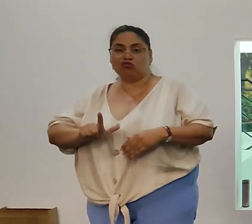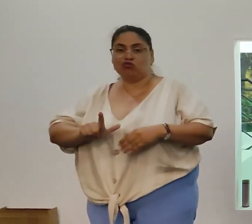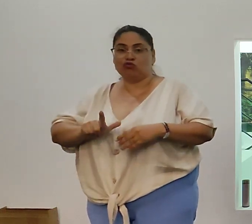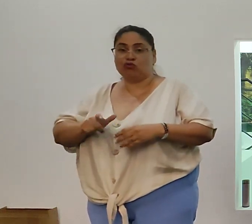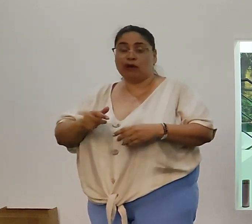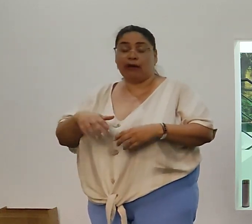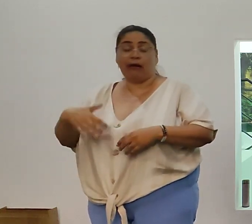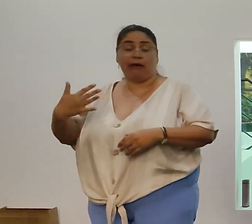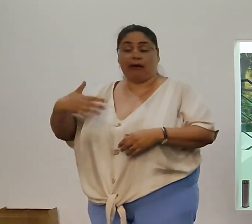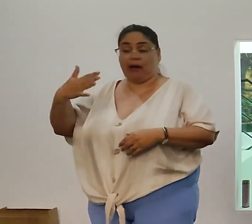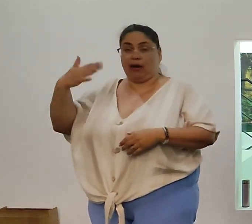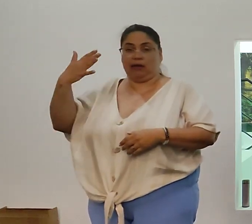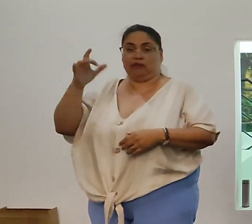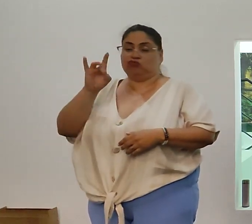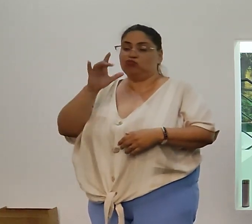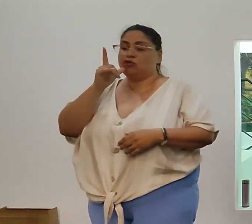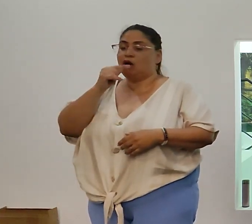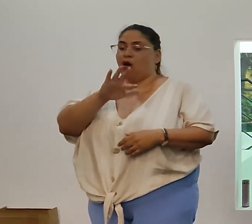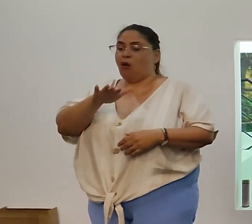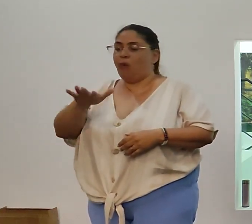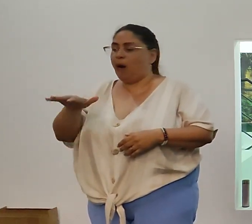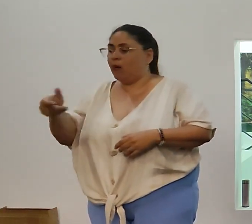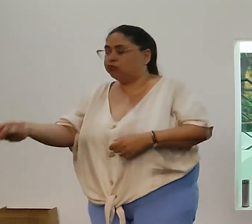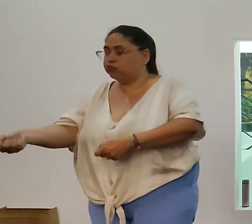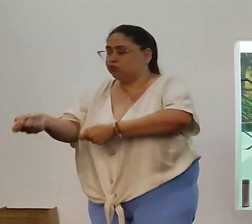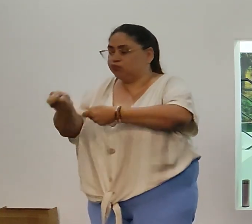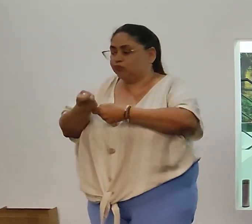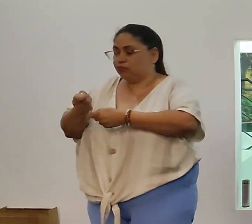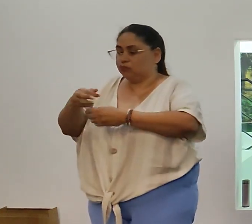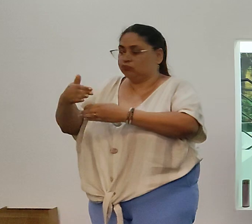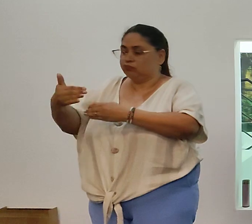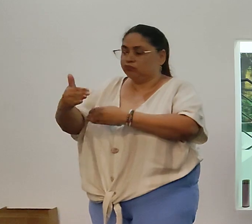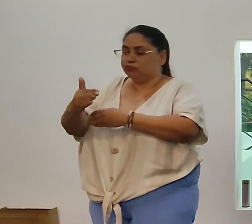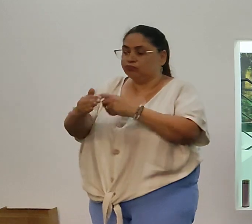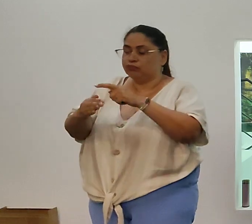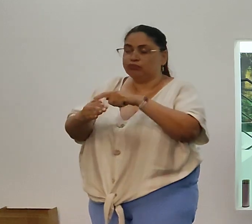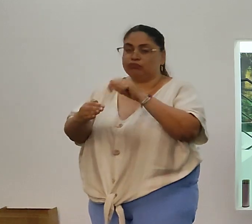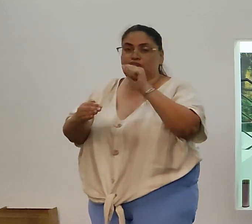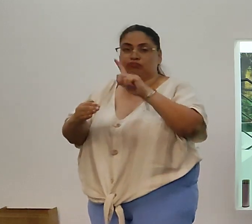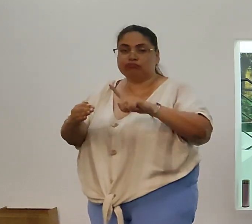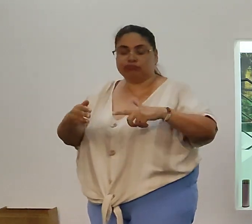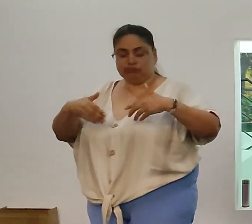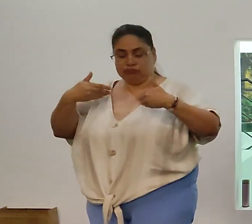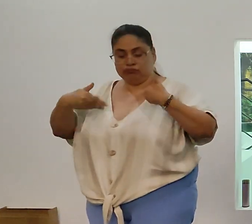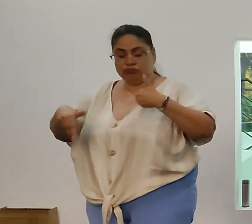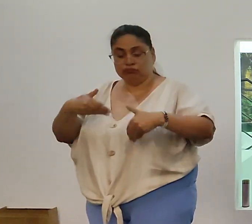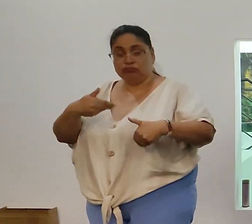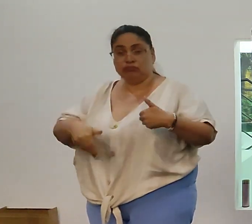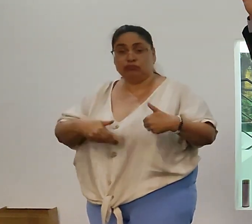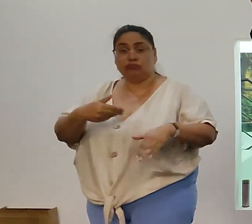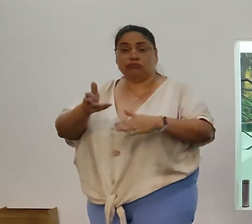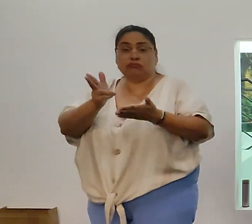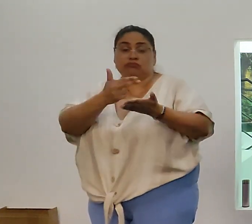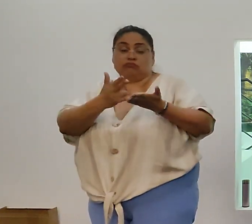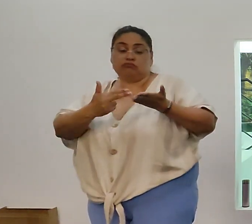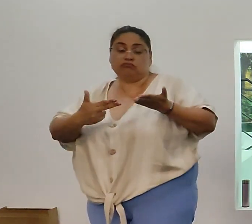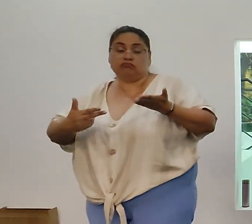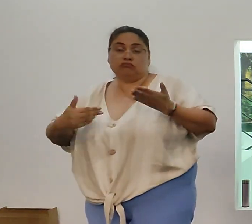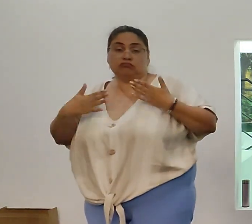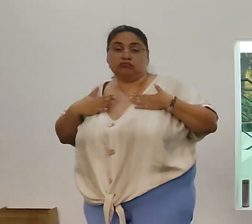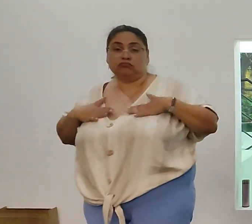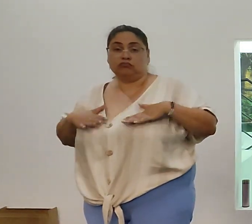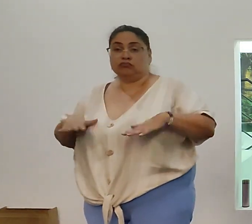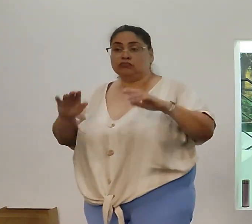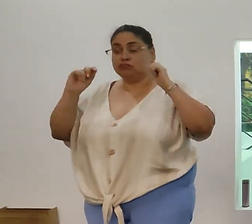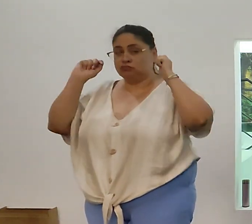era raríssimo. Era um tecido tingido com uma tinta natural, como de alguns outros animais que